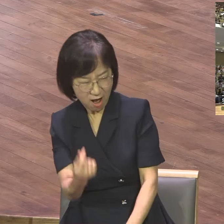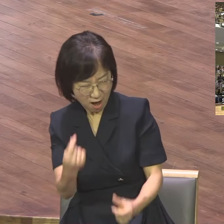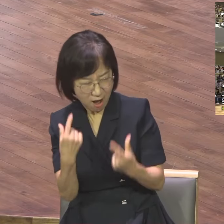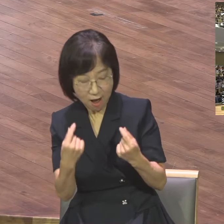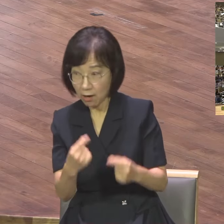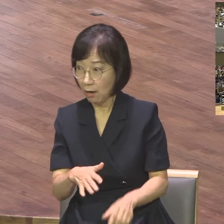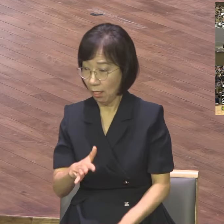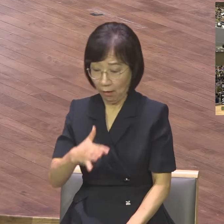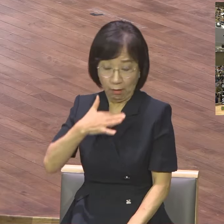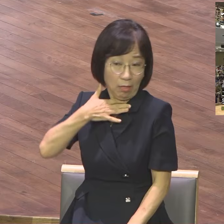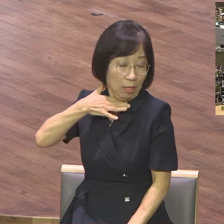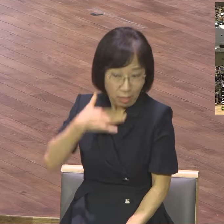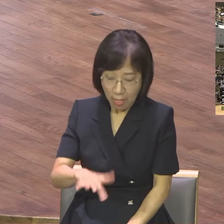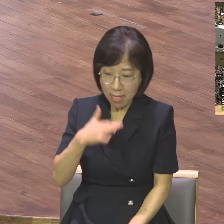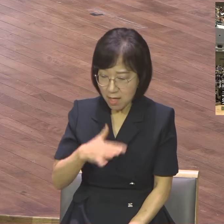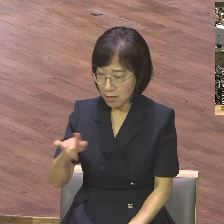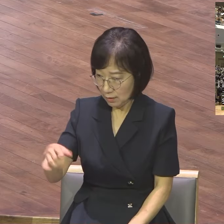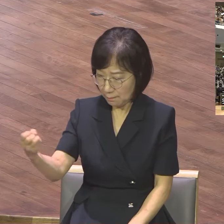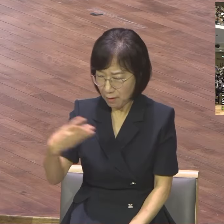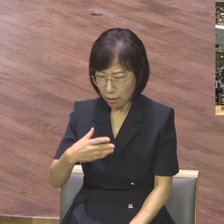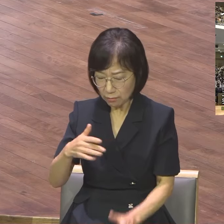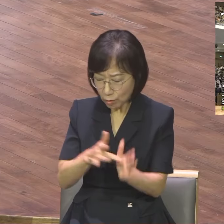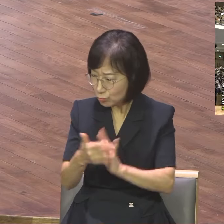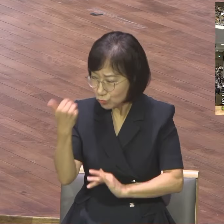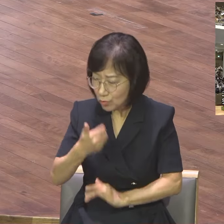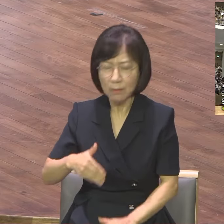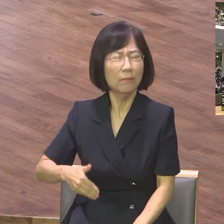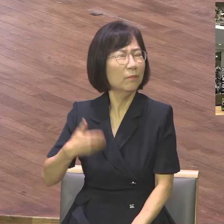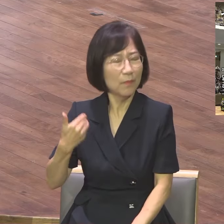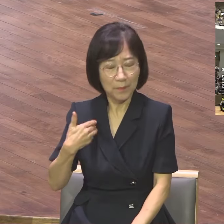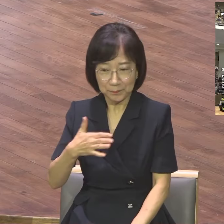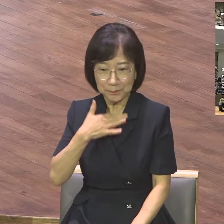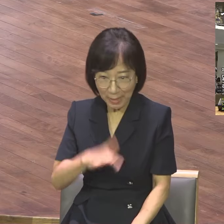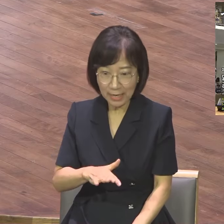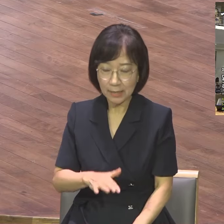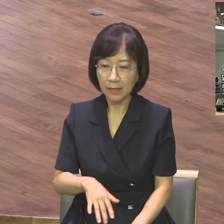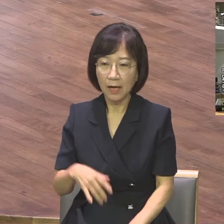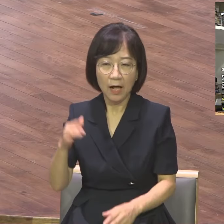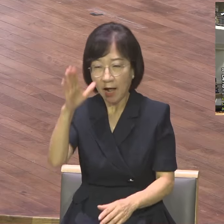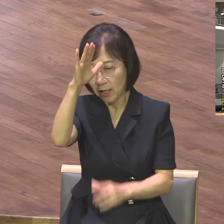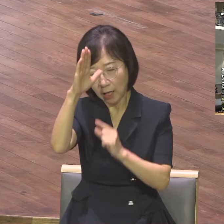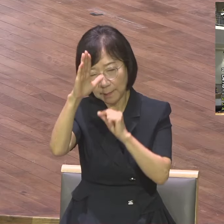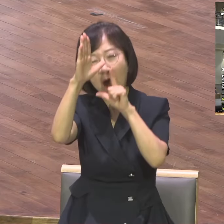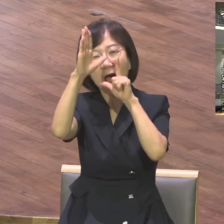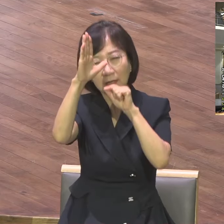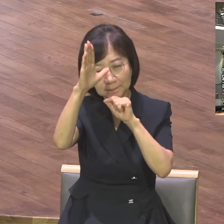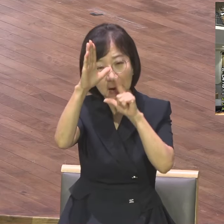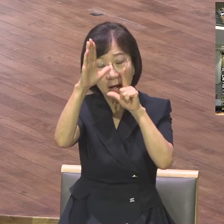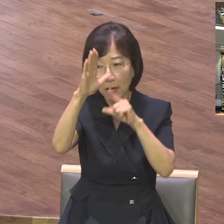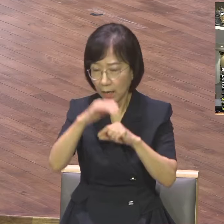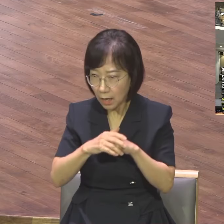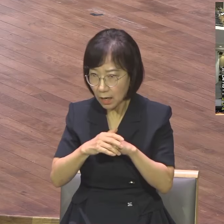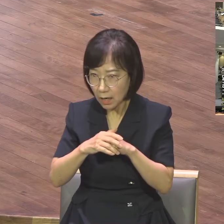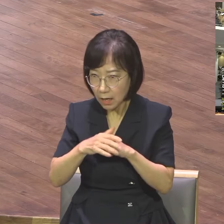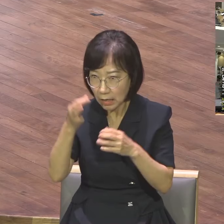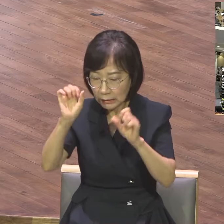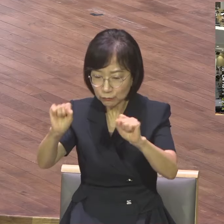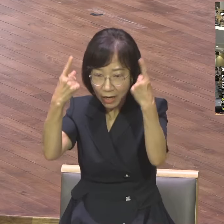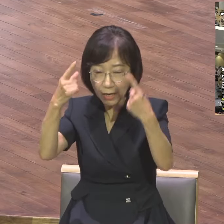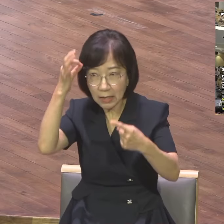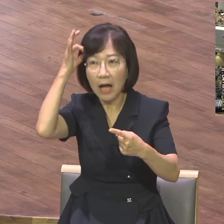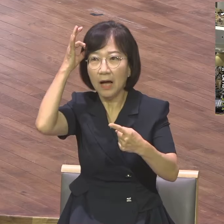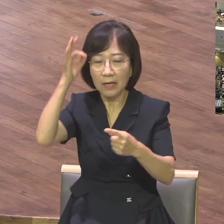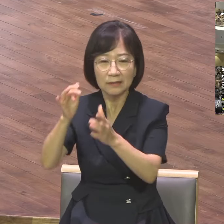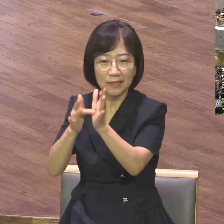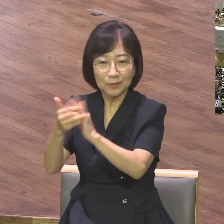저주하며 맹세하되 나는 너희가 말하는 이 사람을 알지 못하노라 하니 닭이 곧 두 번째 울더라. 이에 베드로가 예수께서